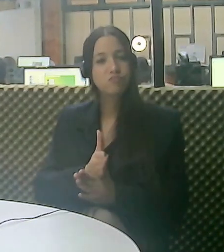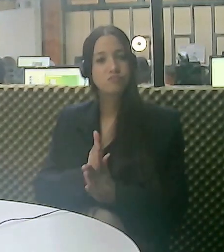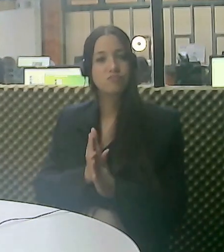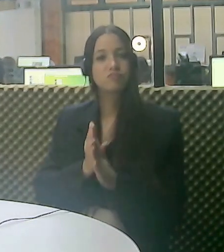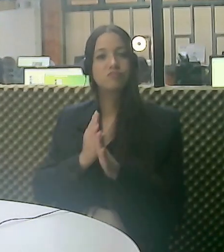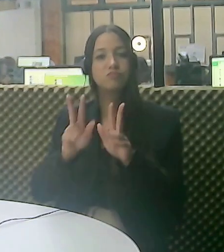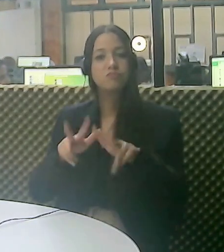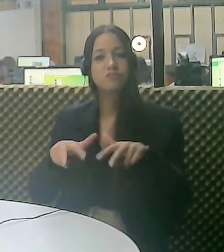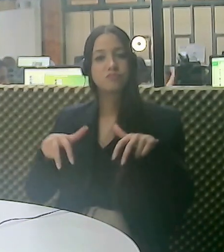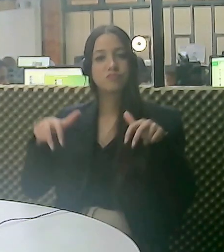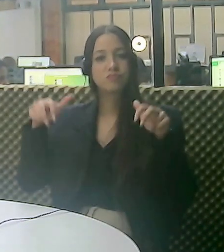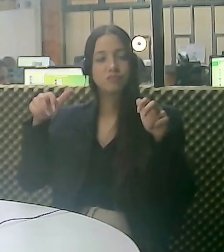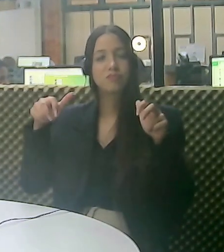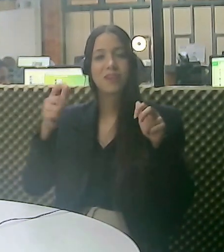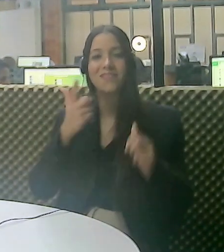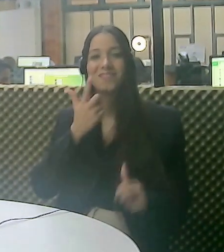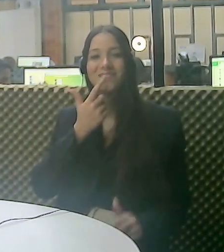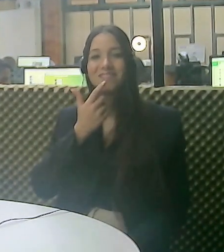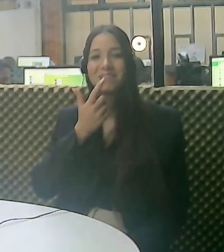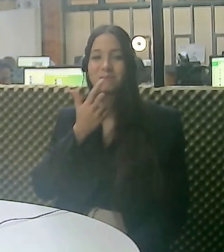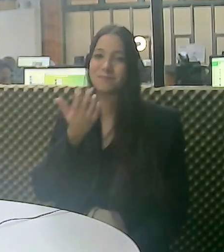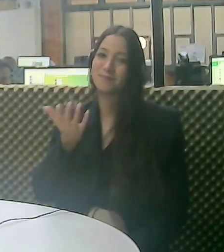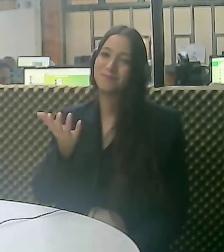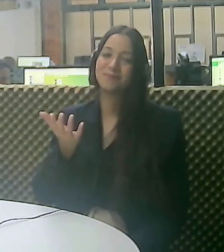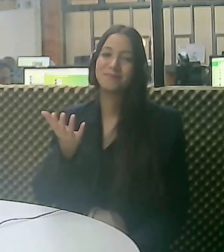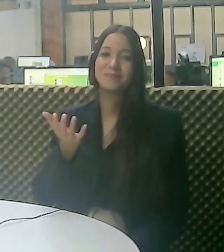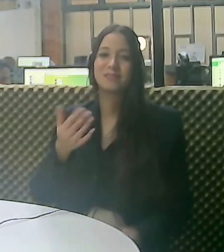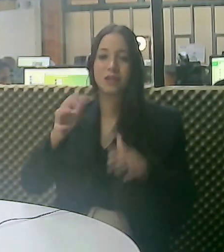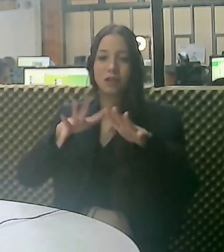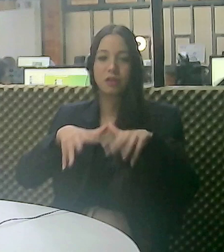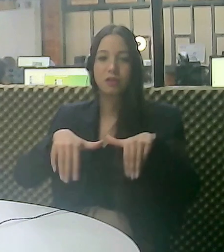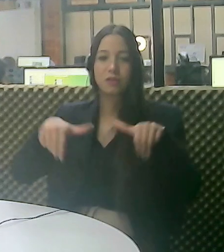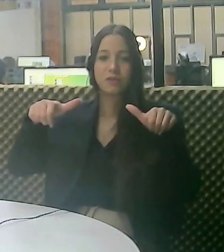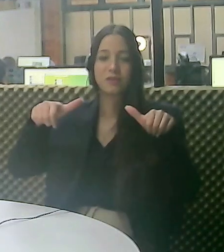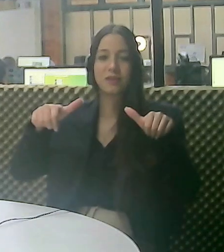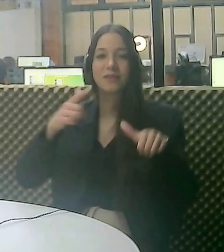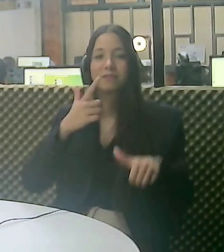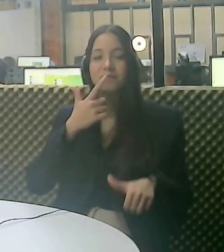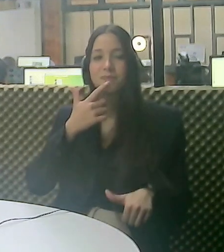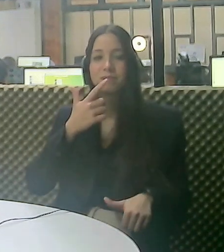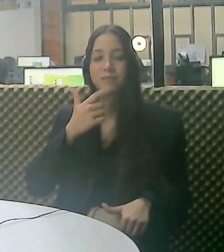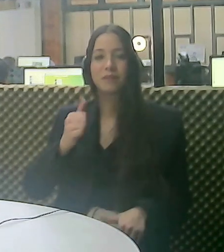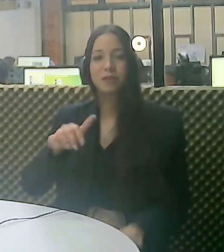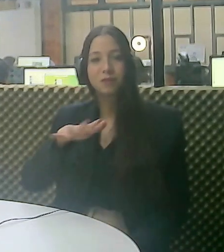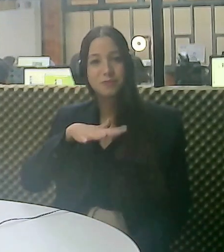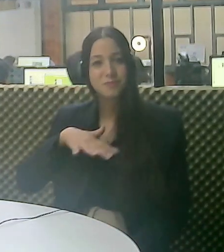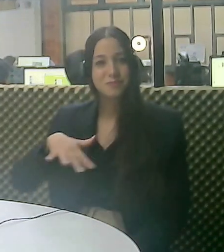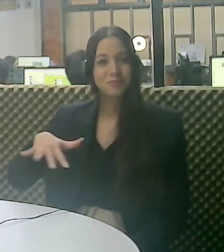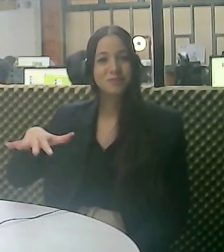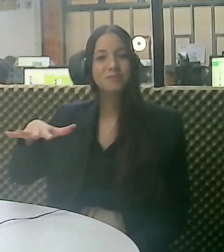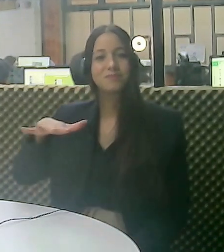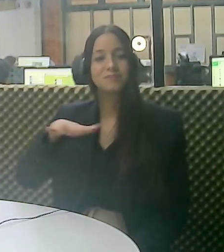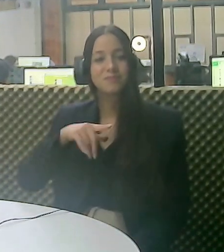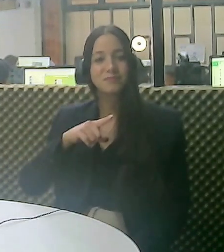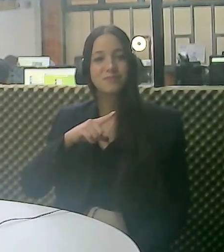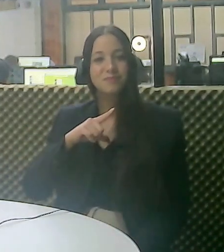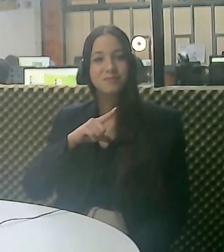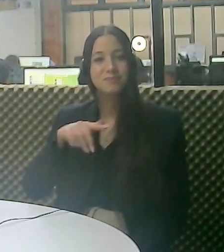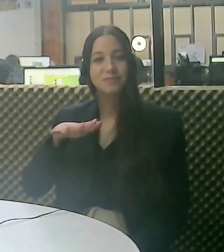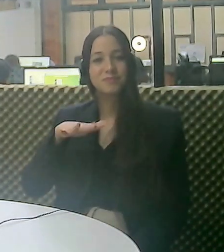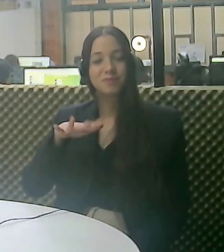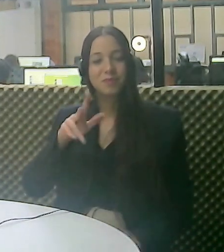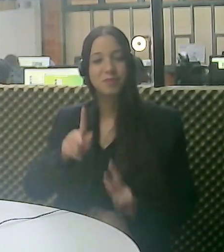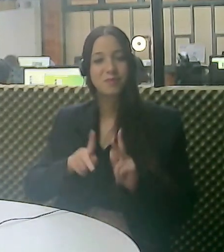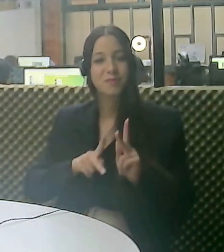cadeiras, poltronas vermelhas, da sua cortina vermelha, espaço que traz para o público